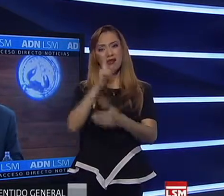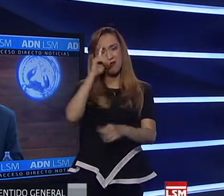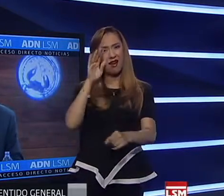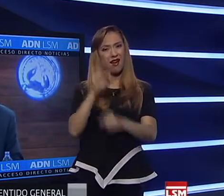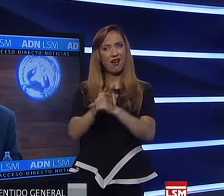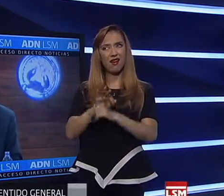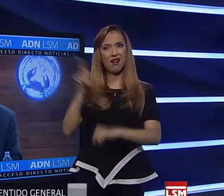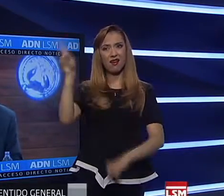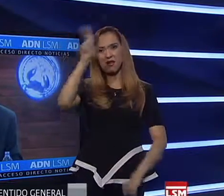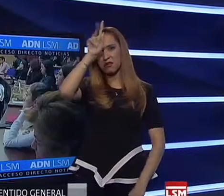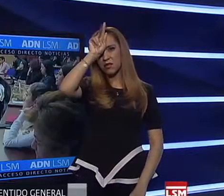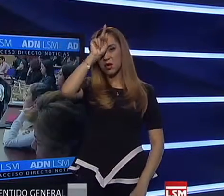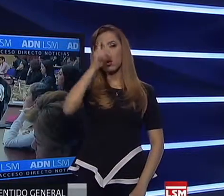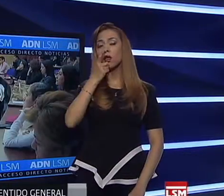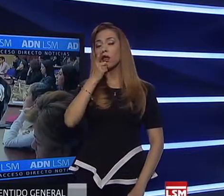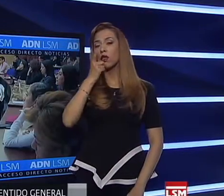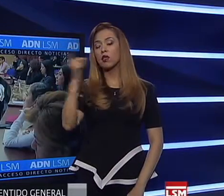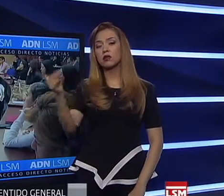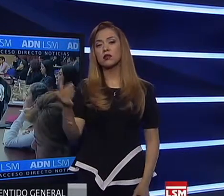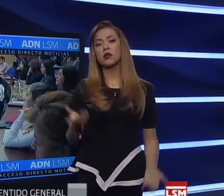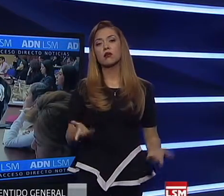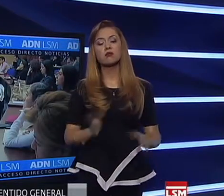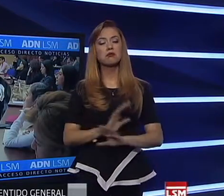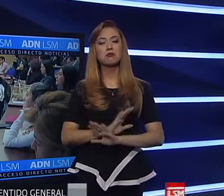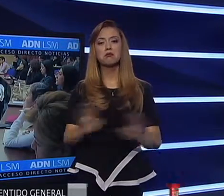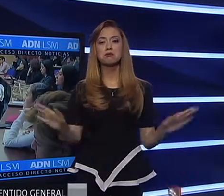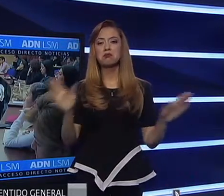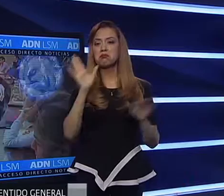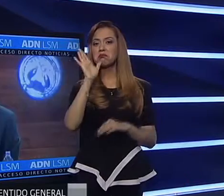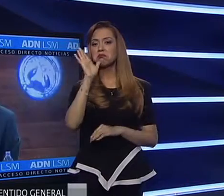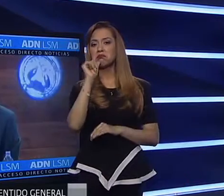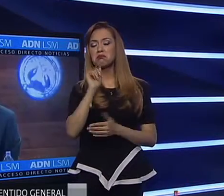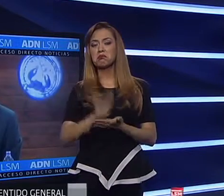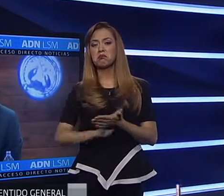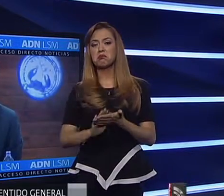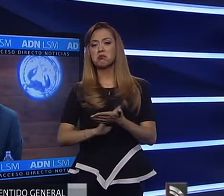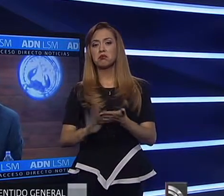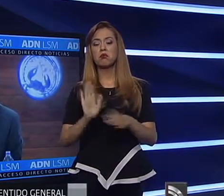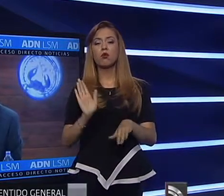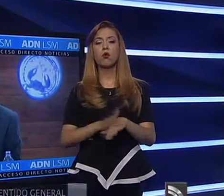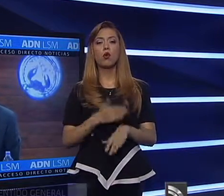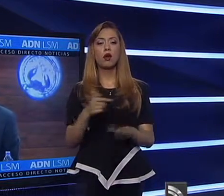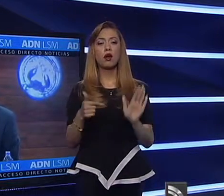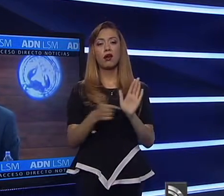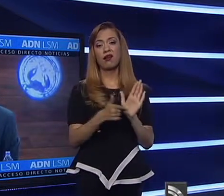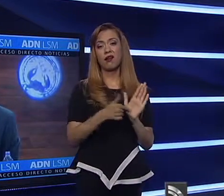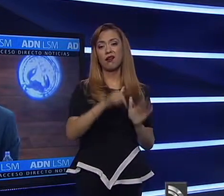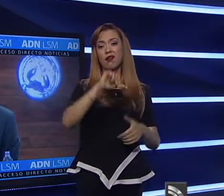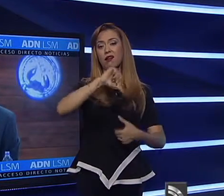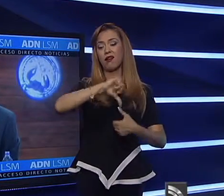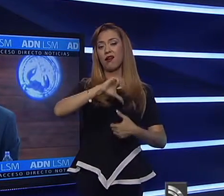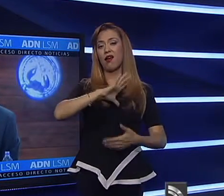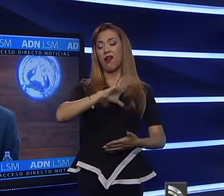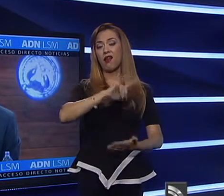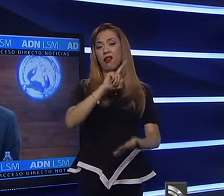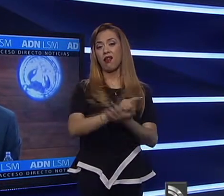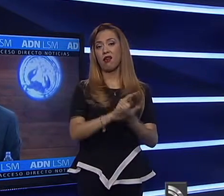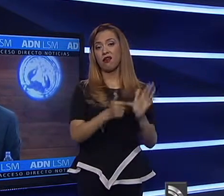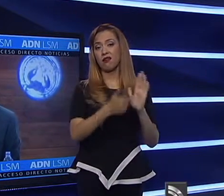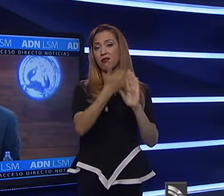la cual determinó que carece de efectos jurídicos al ser contraria a la Convención Americana, ya que era aplicada a militares para